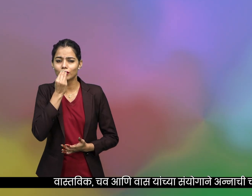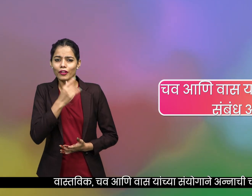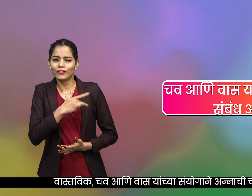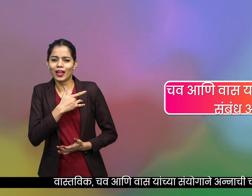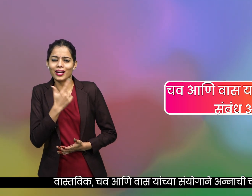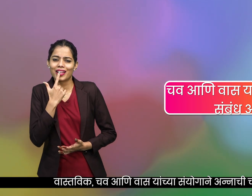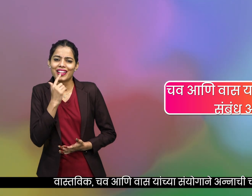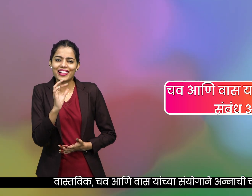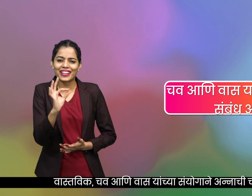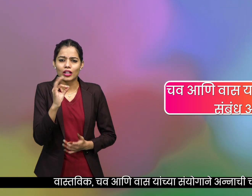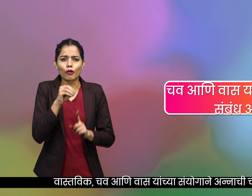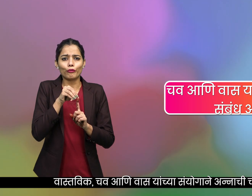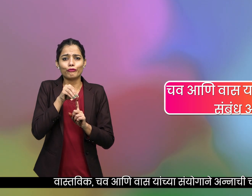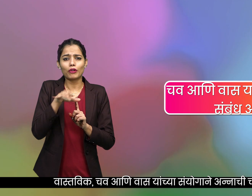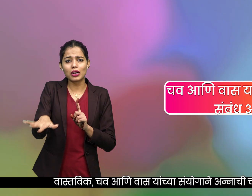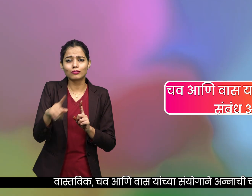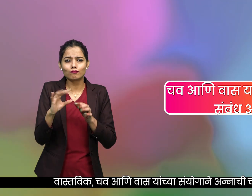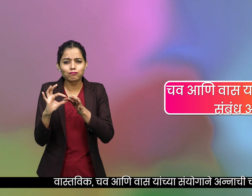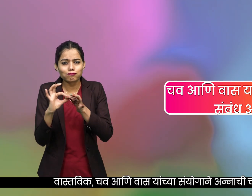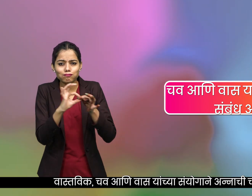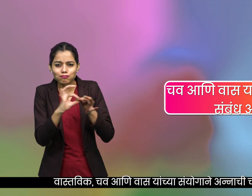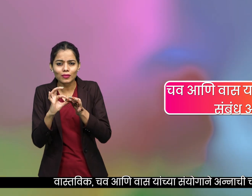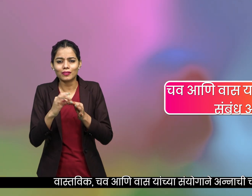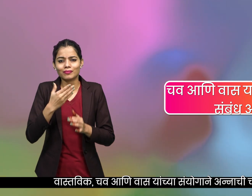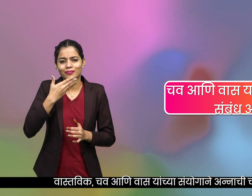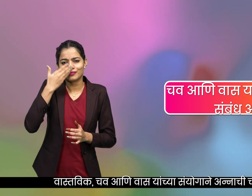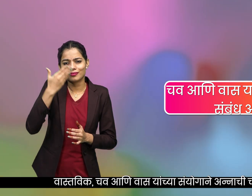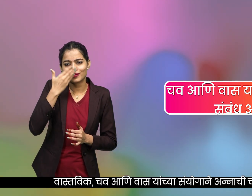वास्तविक चव आणि वास यांच्या संयोगाने अन्नाची चव प्रभावित होते.